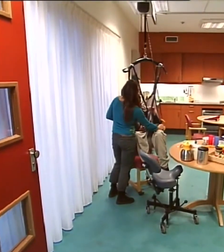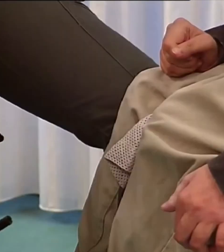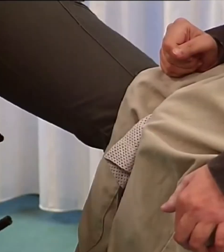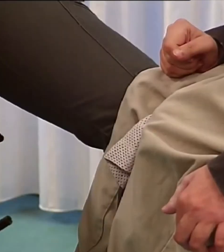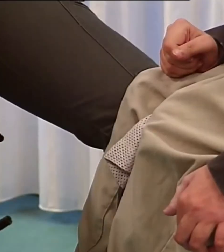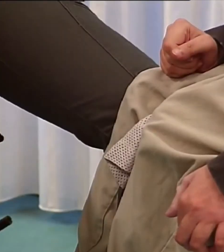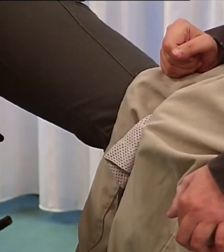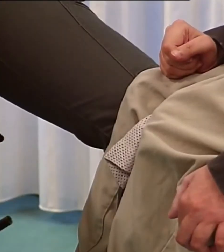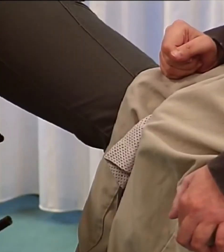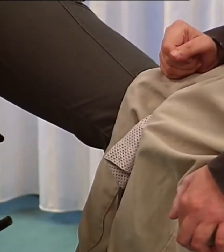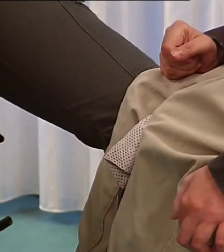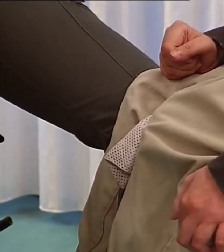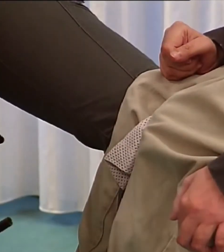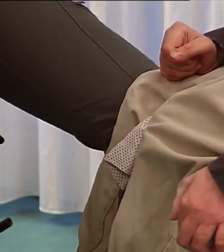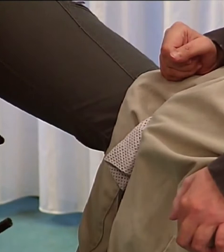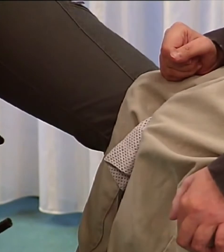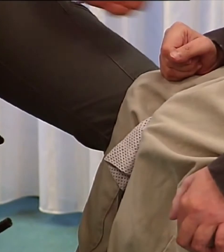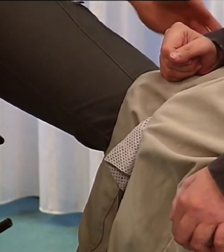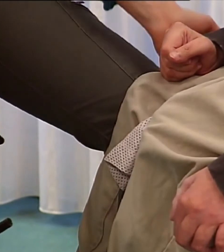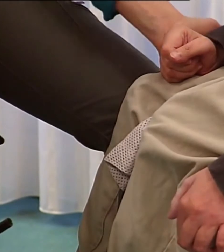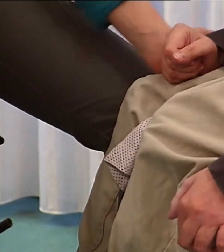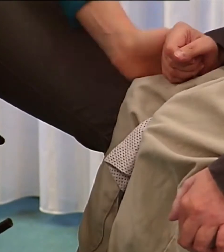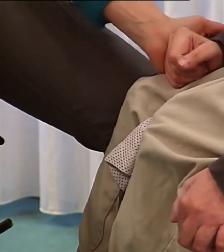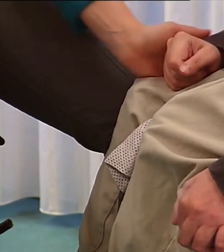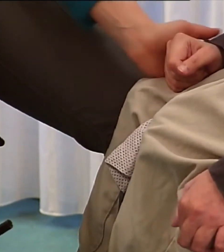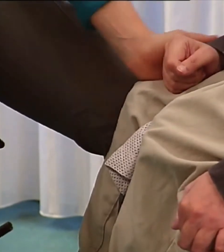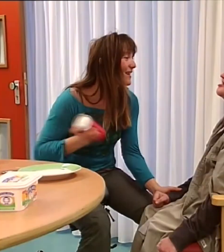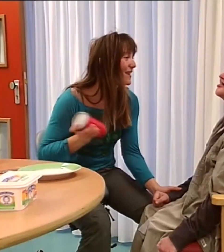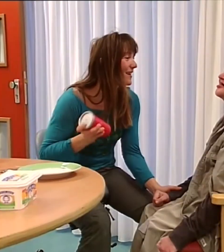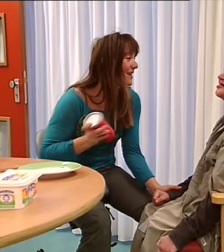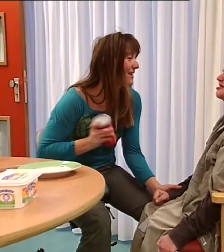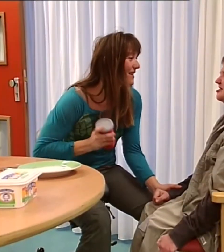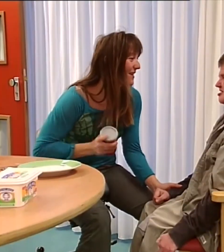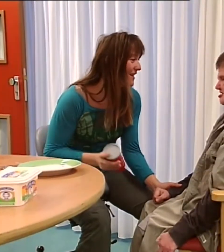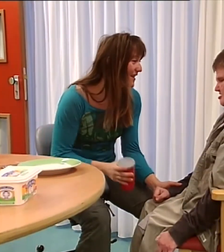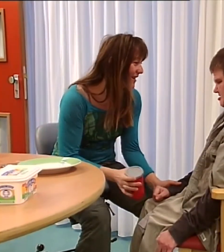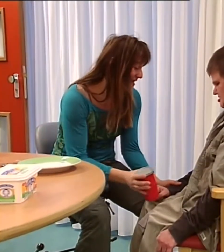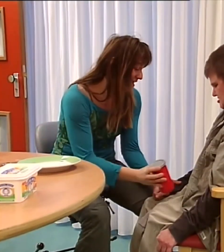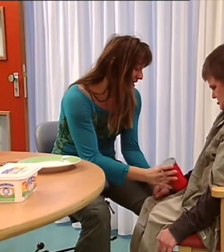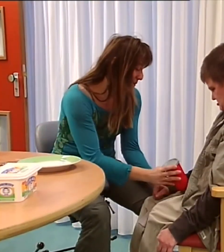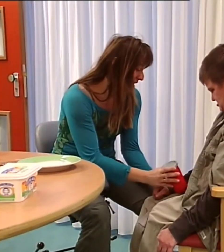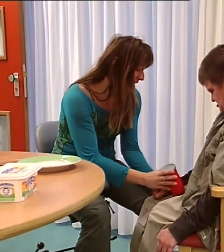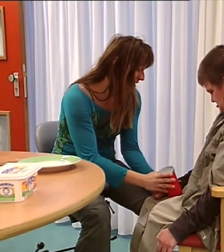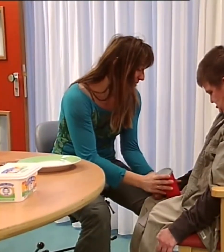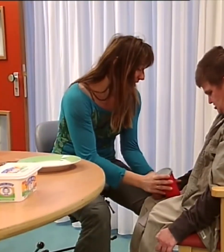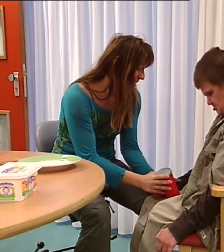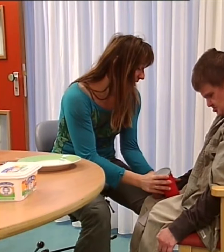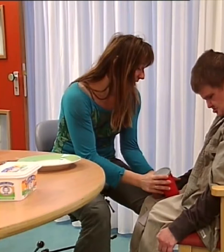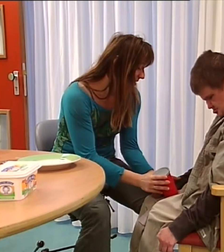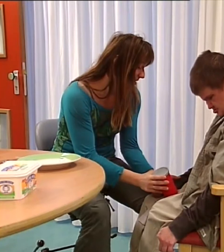Corrie is volledig blind, zeer slechthorend, ernstig verstandelijk beperkt en hij heeft hele zwakke spieren. Hierdoor kan hij niet